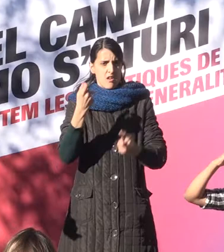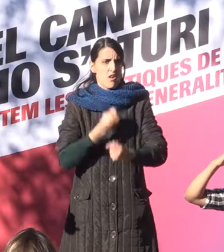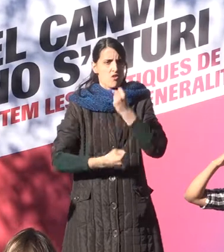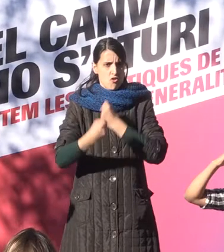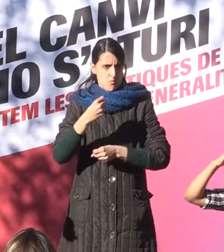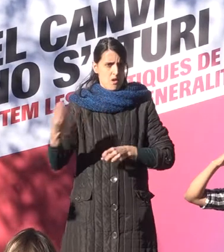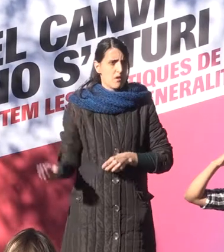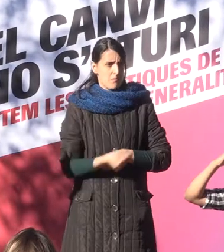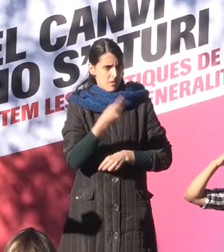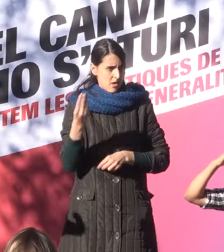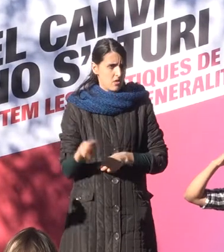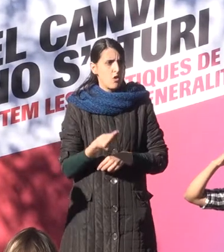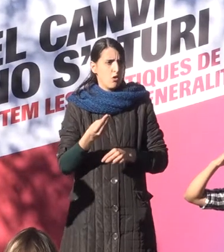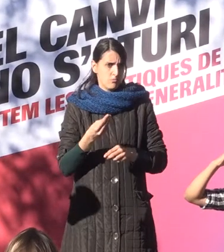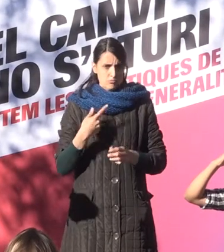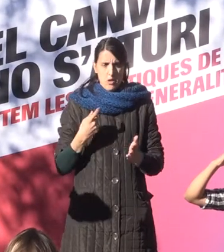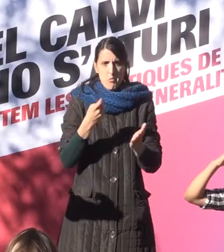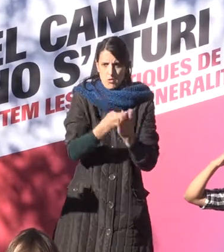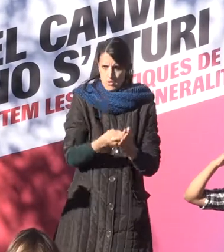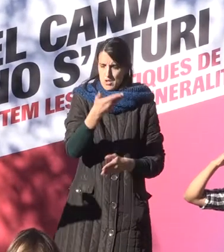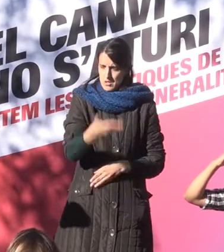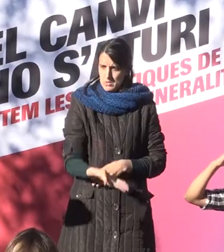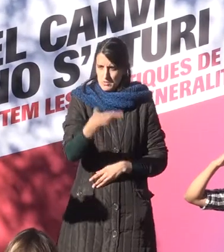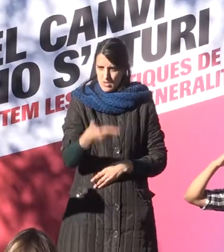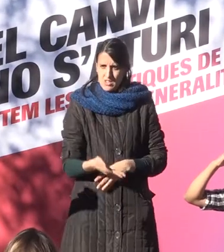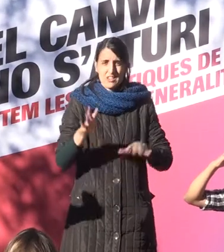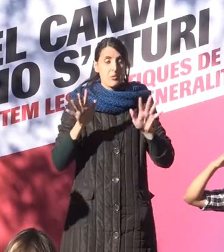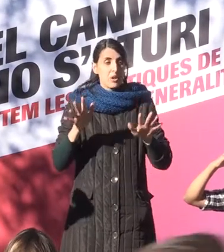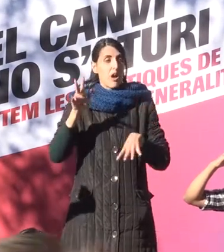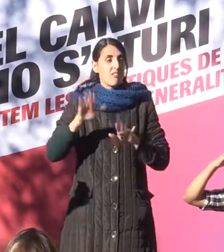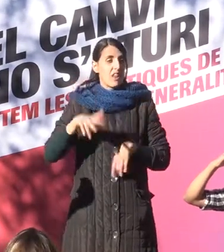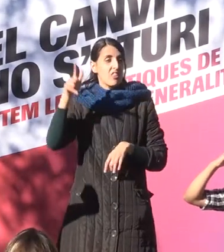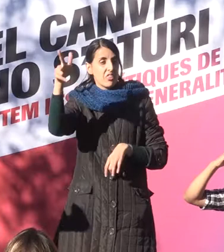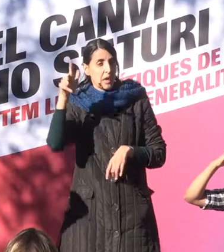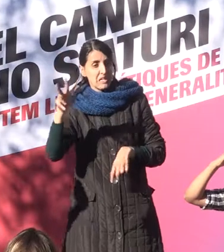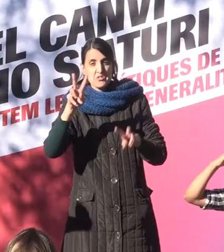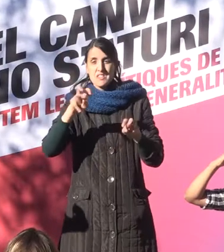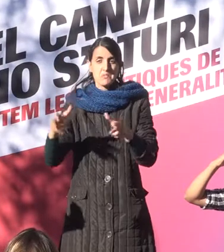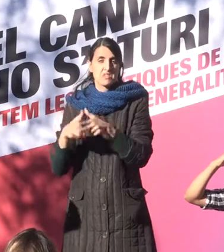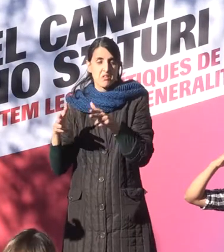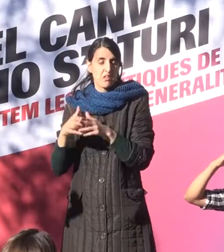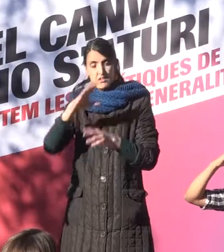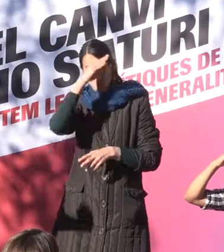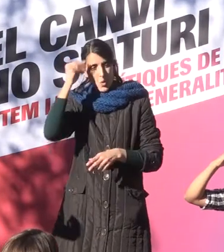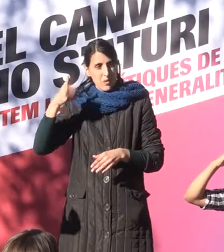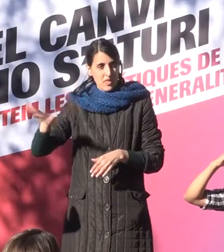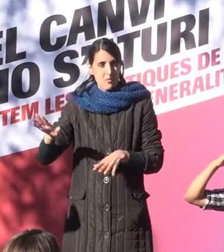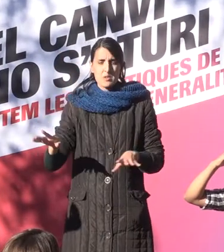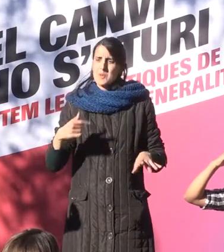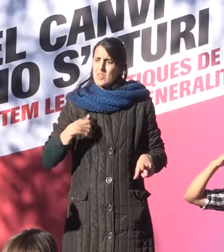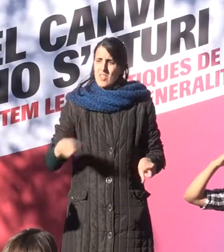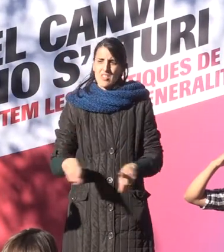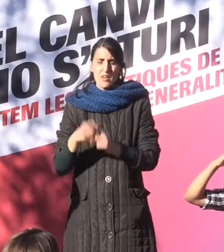muy importante pero al final nuestros derechos y nuestras cuestiones políticas se quedan ahí no en un muro pero en que no podamos votar y os animo a